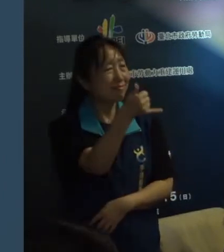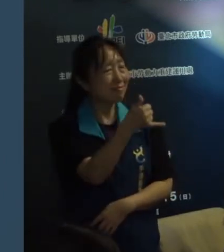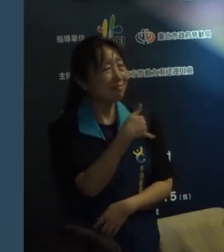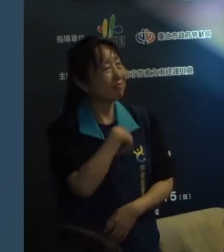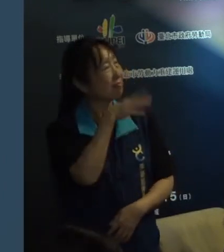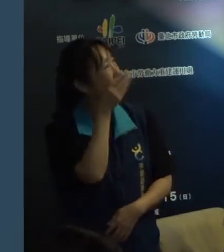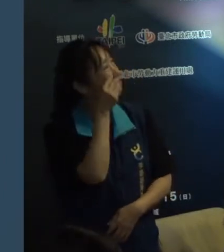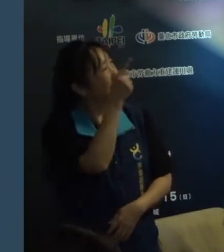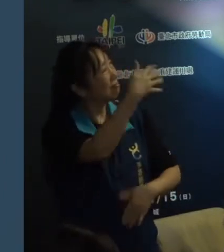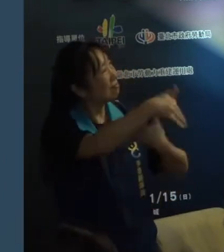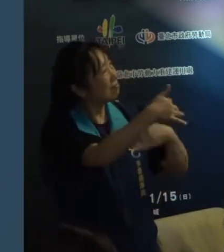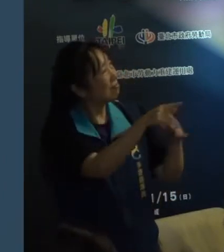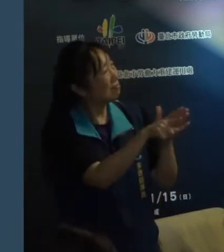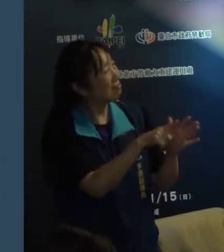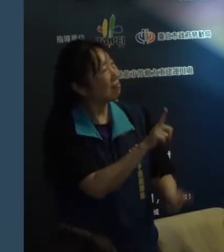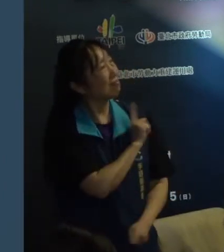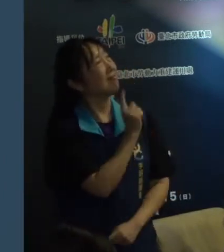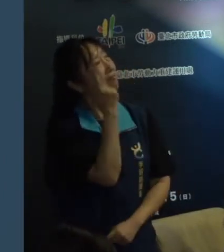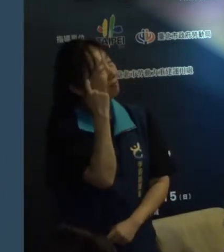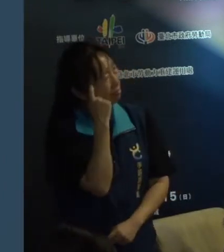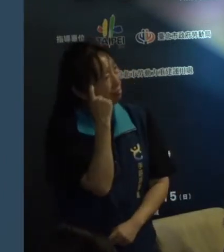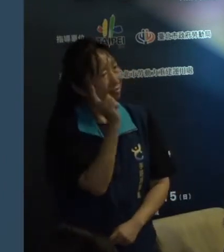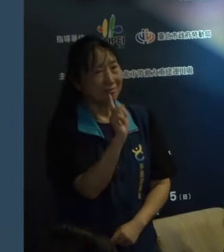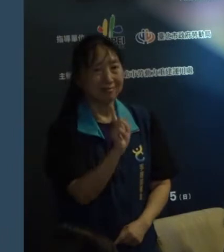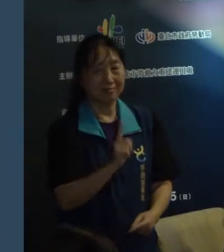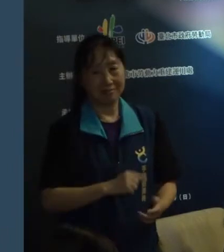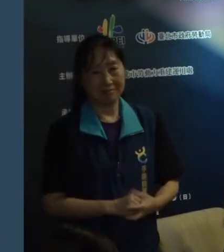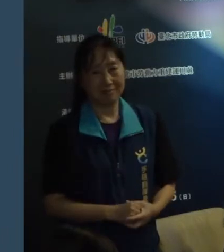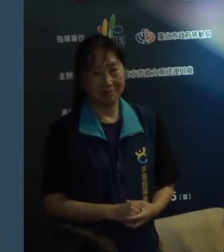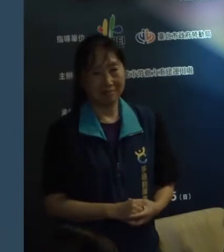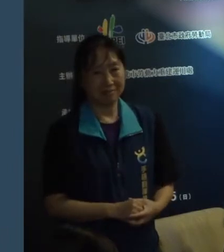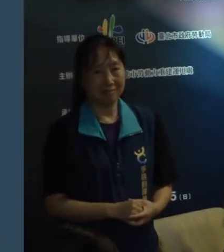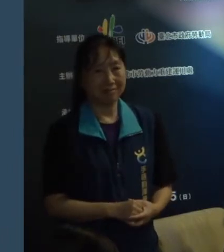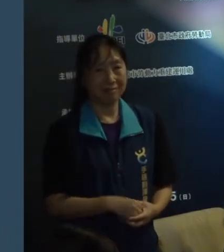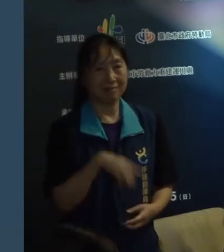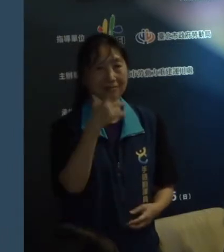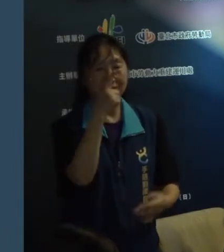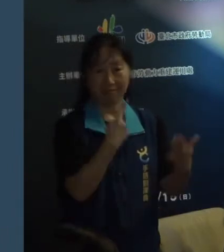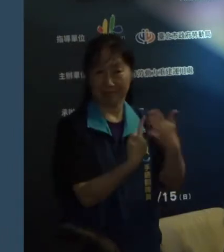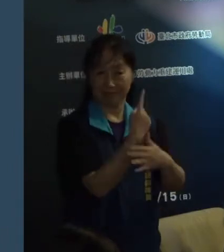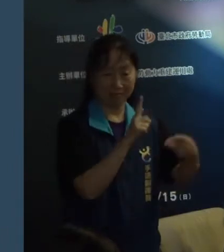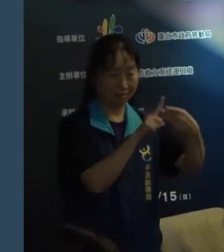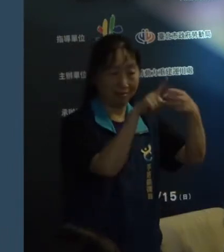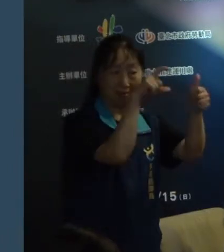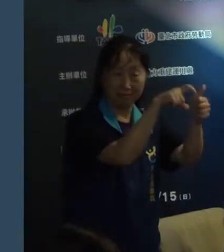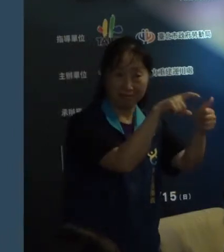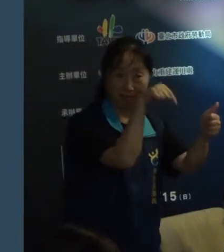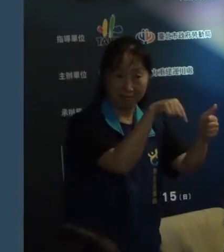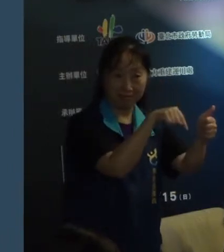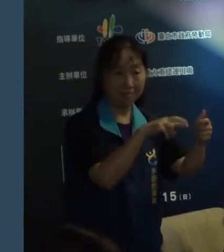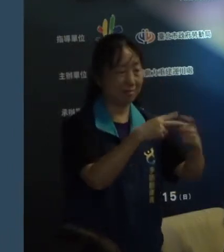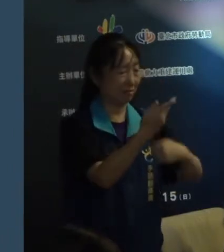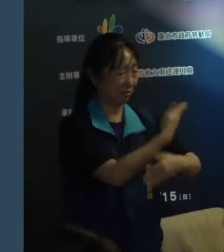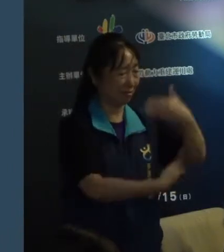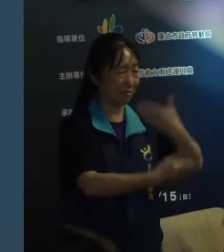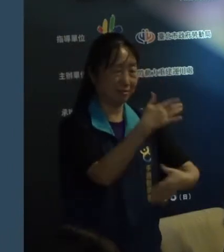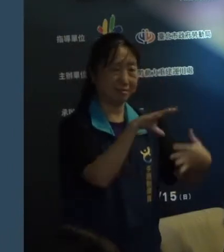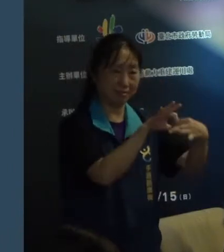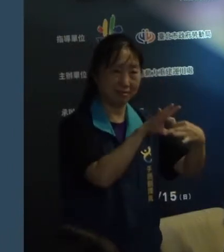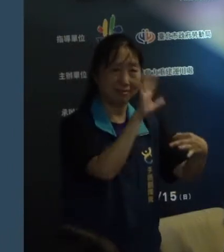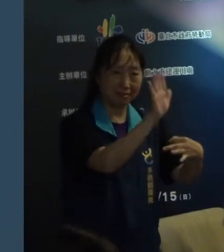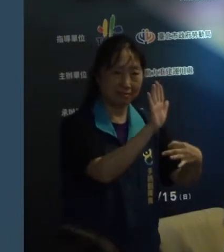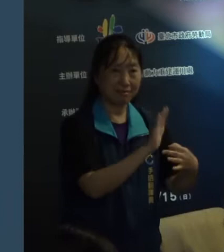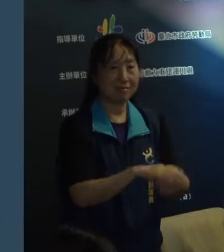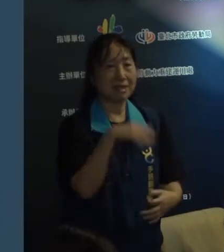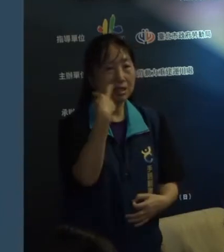的时候，他们的想法、他们的感受。 哦、 所以不只是说主题跟这个身心障碍有关，我们会非常非